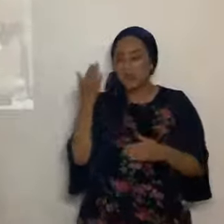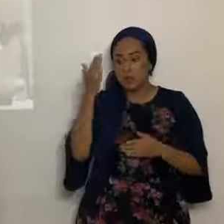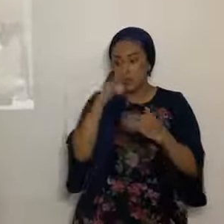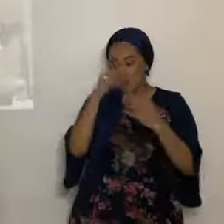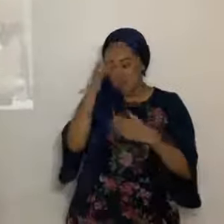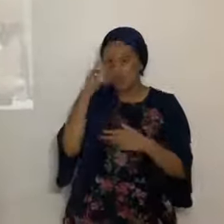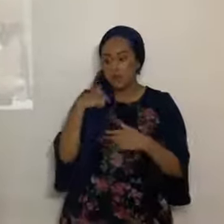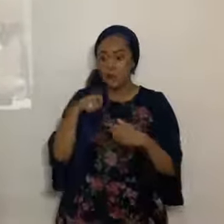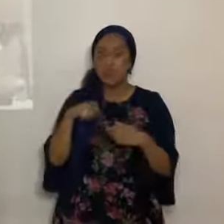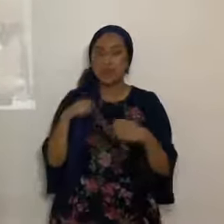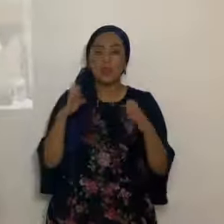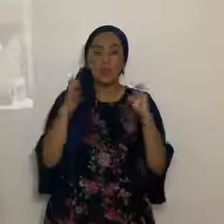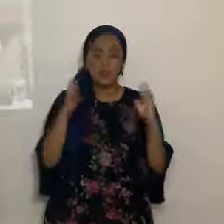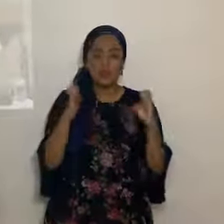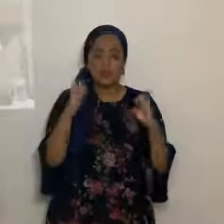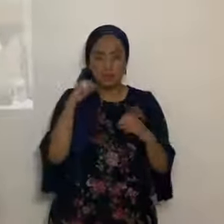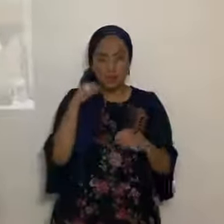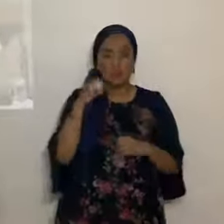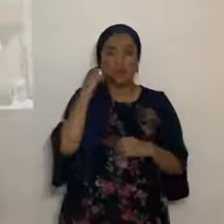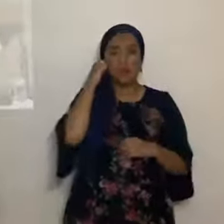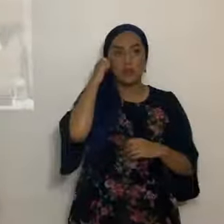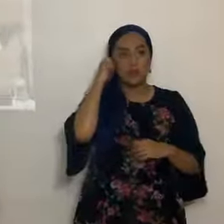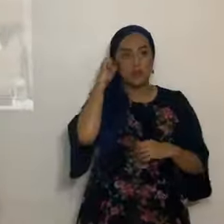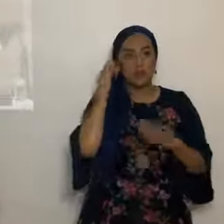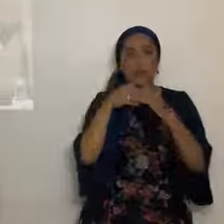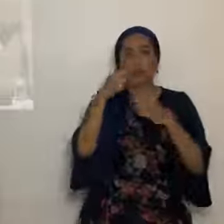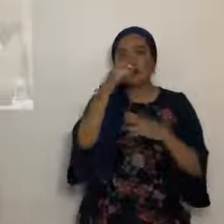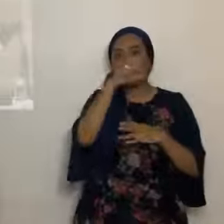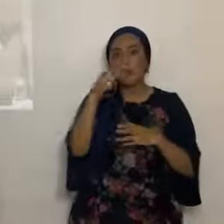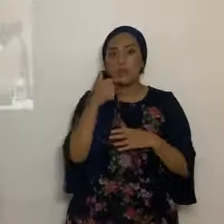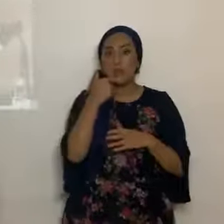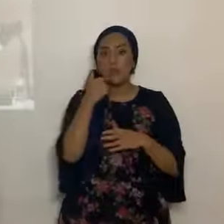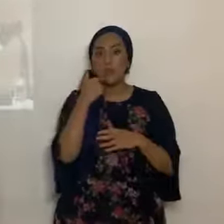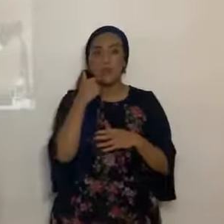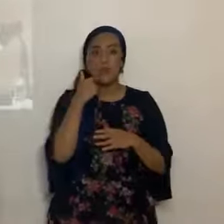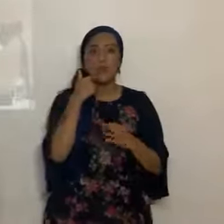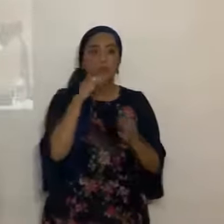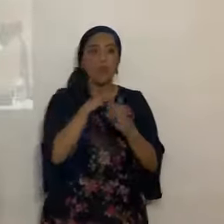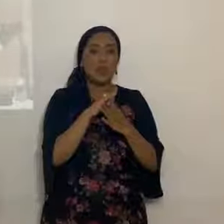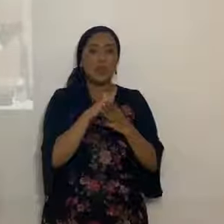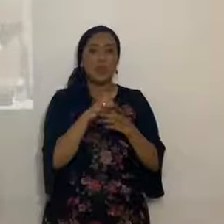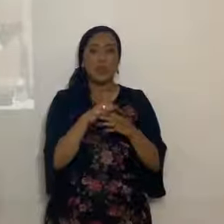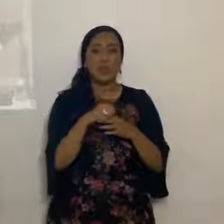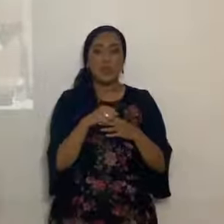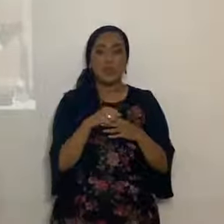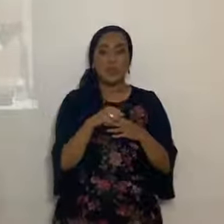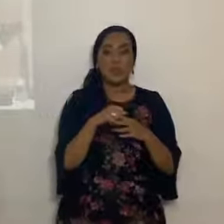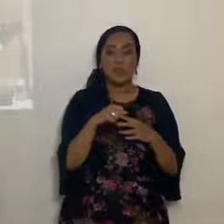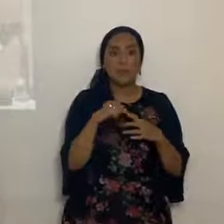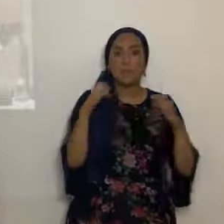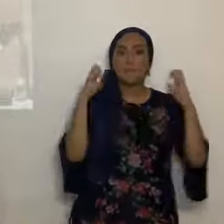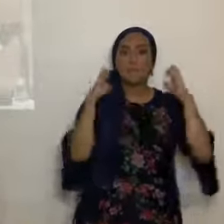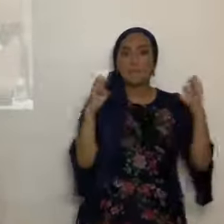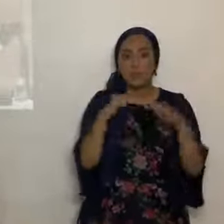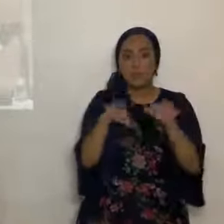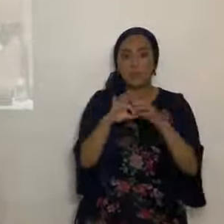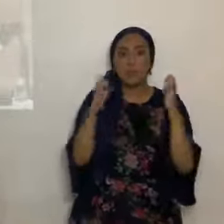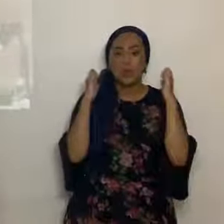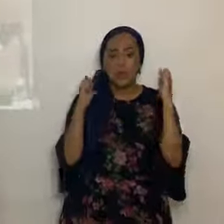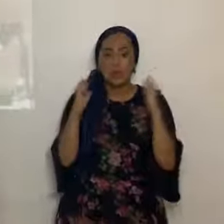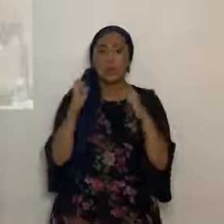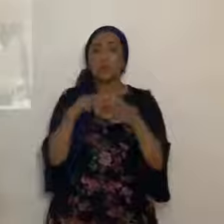Que tenemos que hacer ejercicio, sí, aunque Pablo dice que el ejercicio para poco aprovecha, no dice que para nada. Hay que hacer ejercicio,